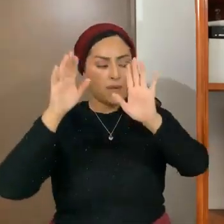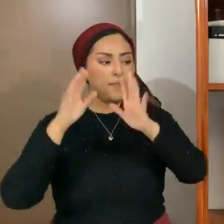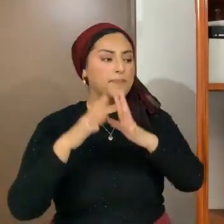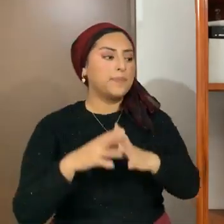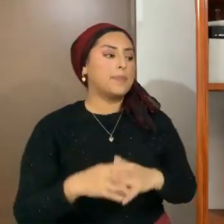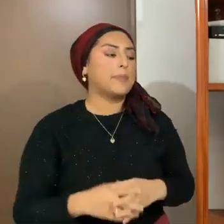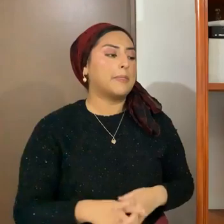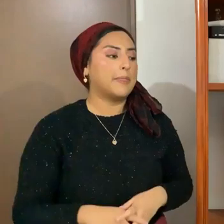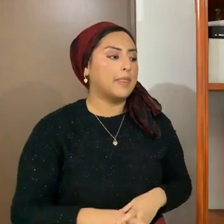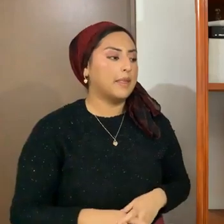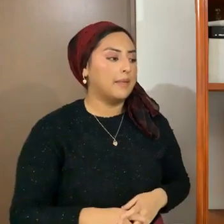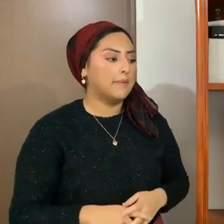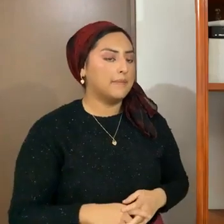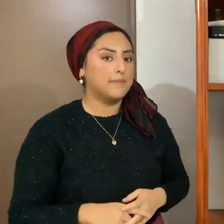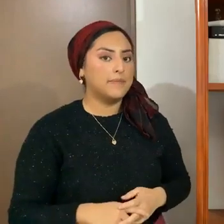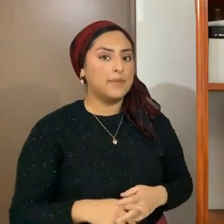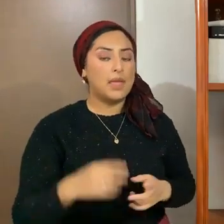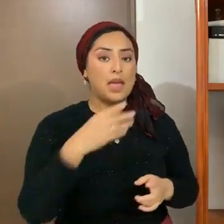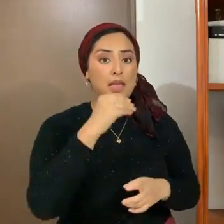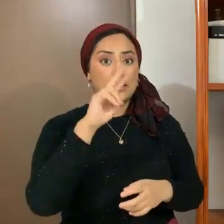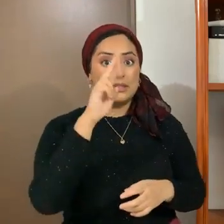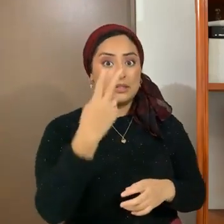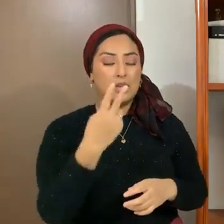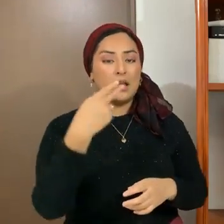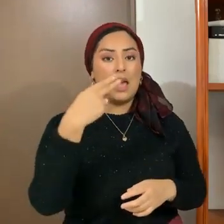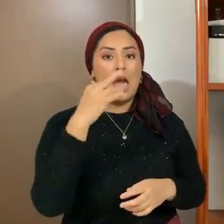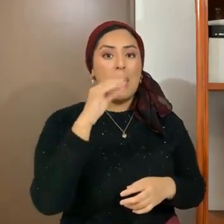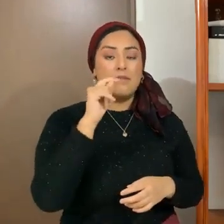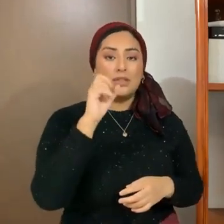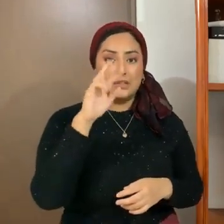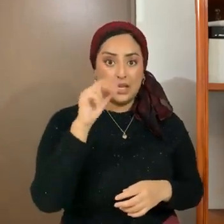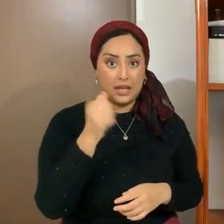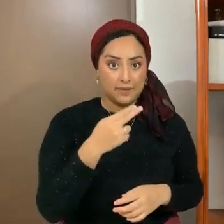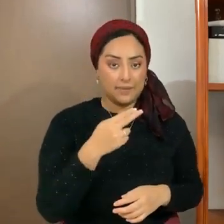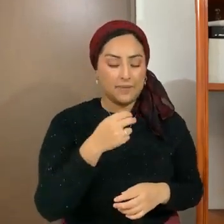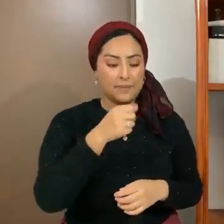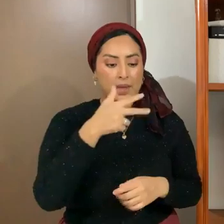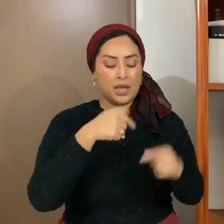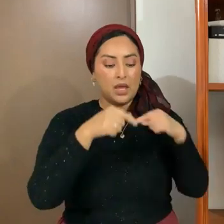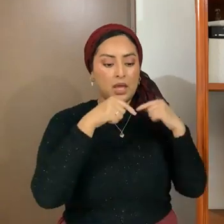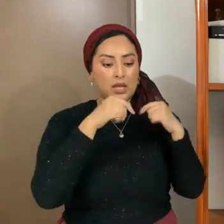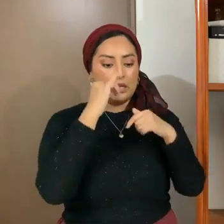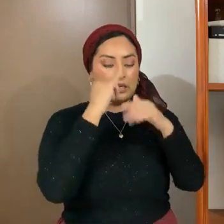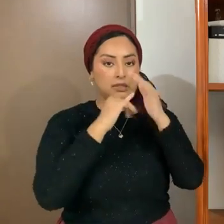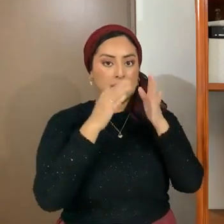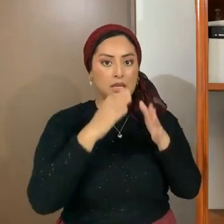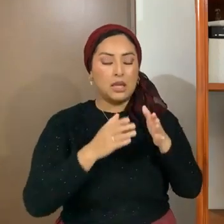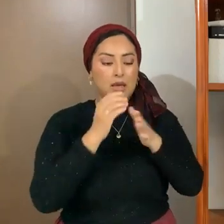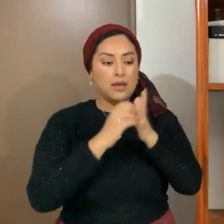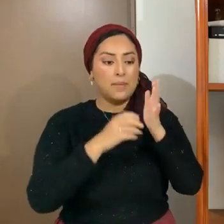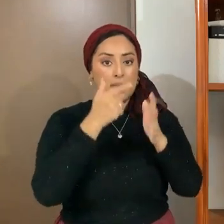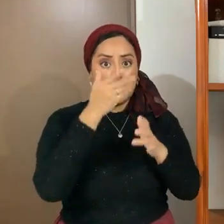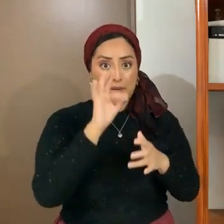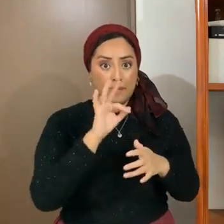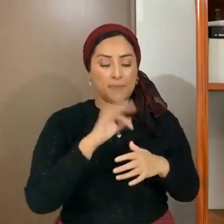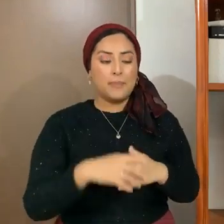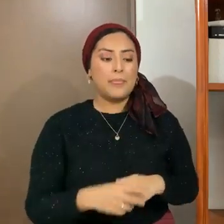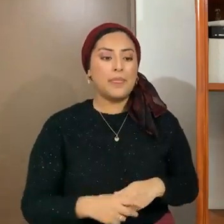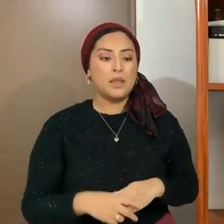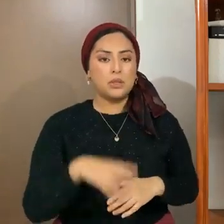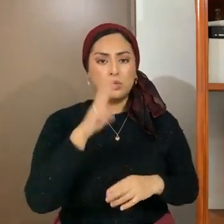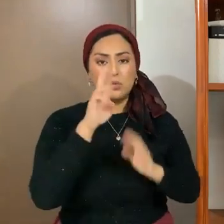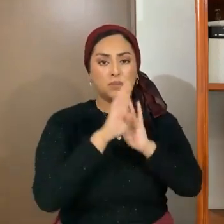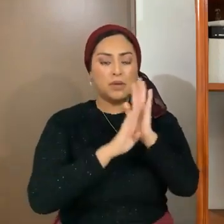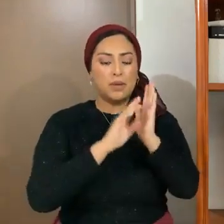echará de su tierra. Y la segunda Haftará, regresamos a Isaías, en el capítulo 29, y es solamente